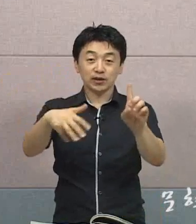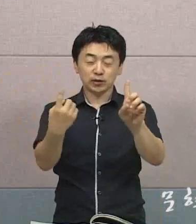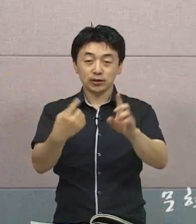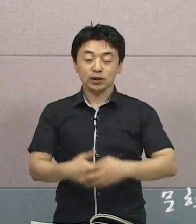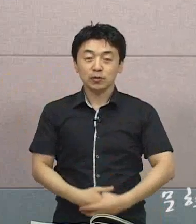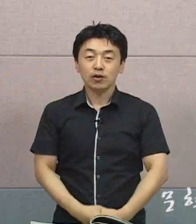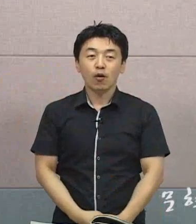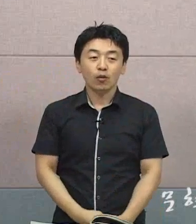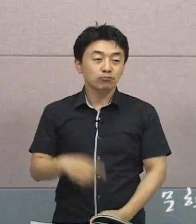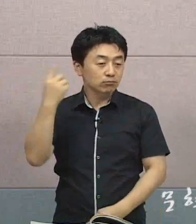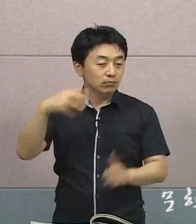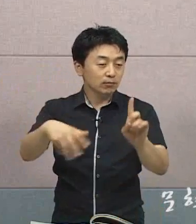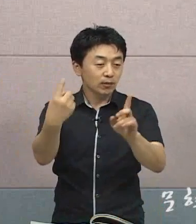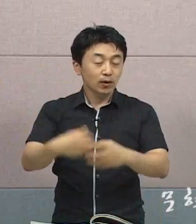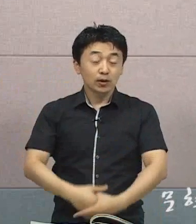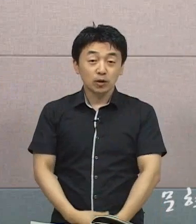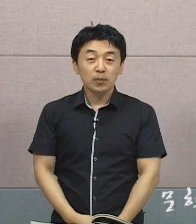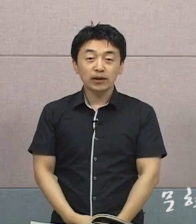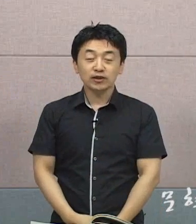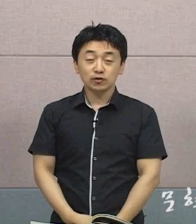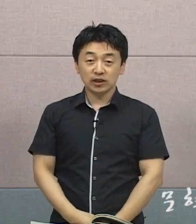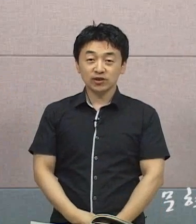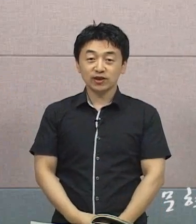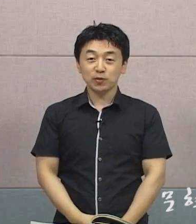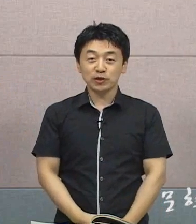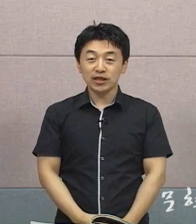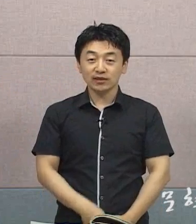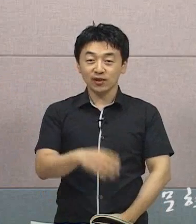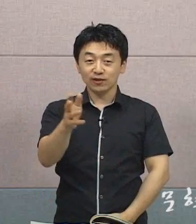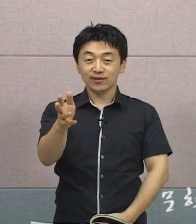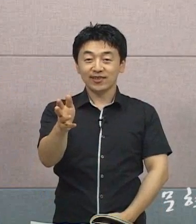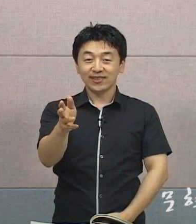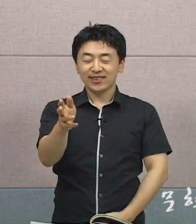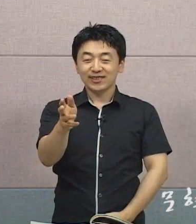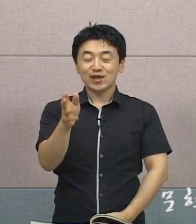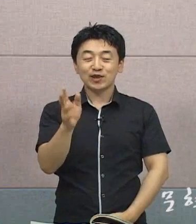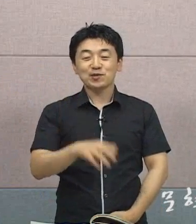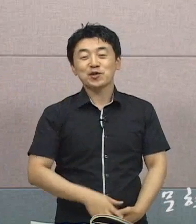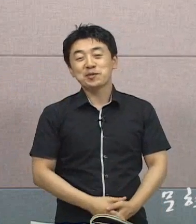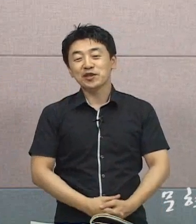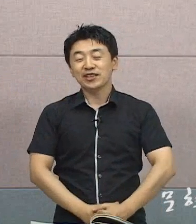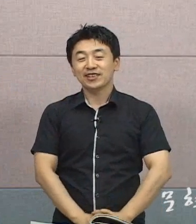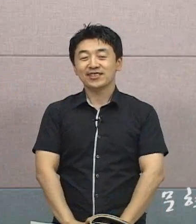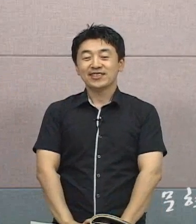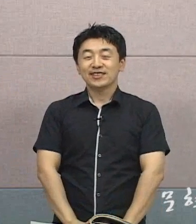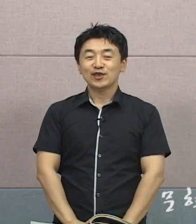1초. 그러면요, 정말 빨리 들었구나. 이런 느낌이 오시지 않으세요? 이런 느낌이 오시면, 예, 센스가